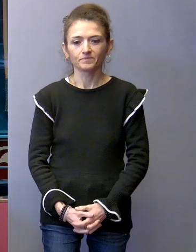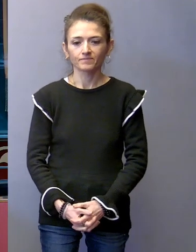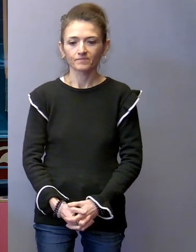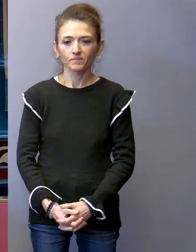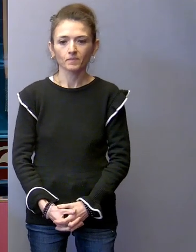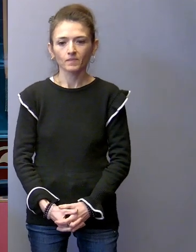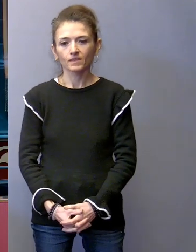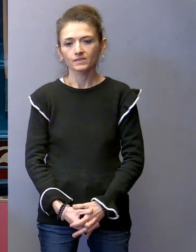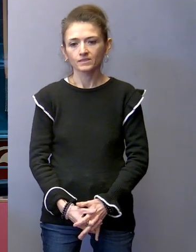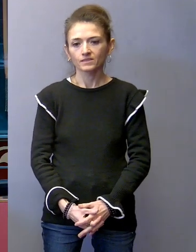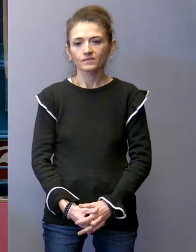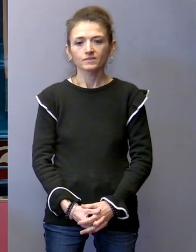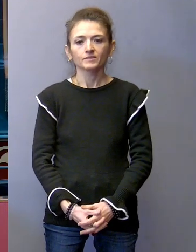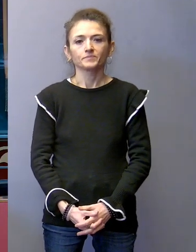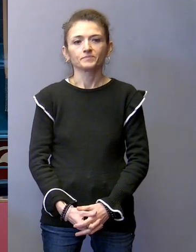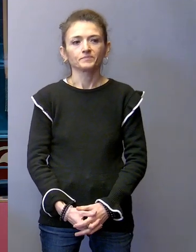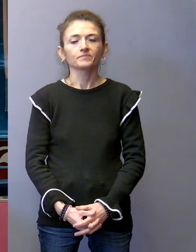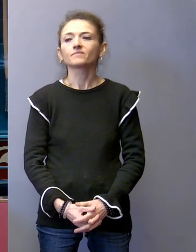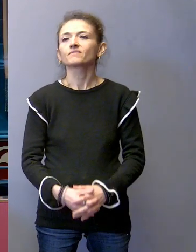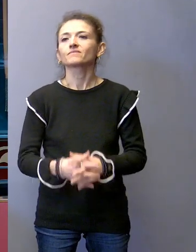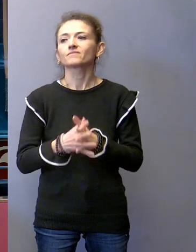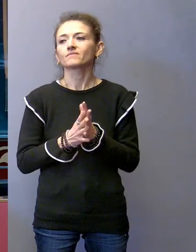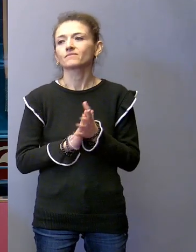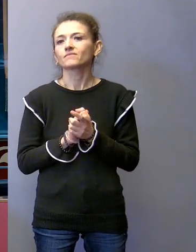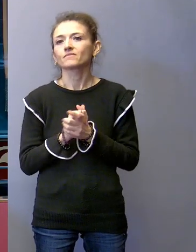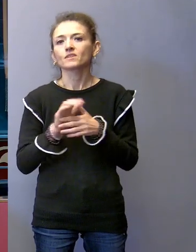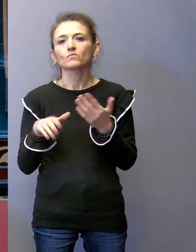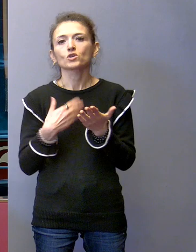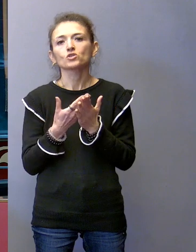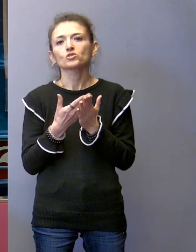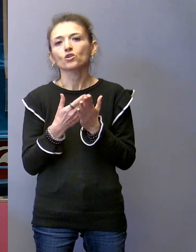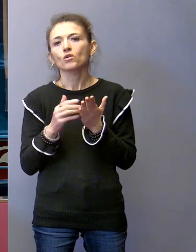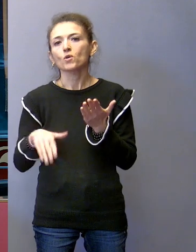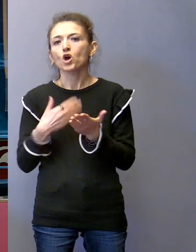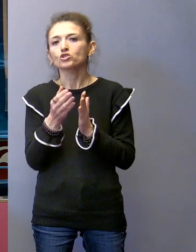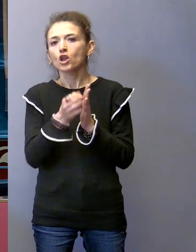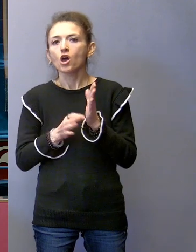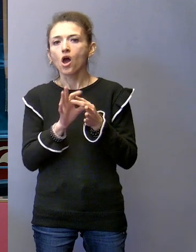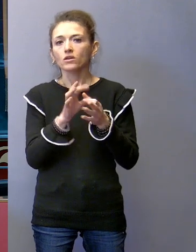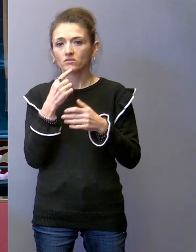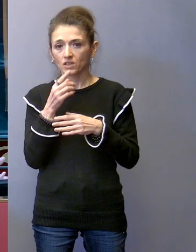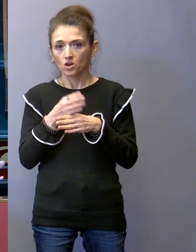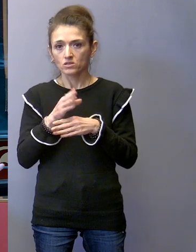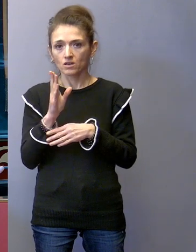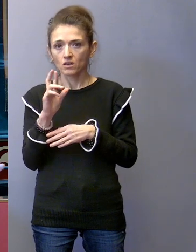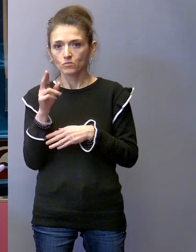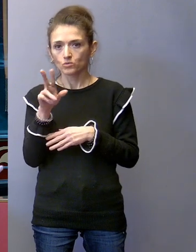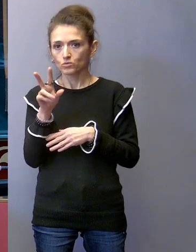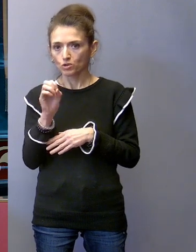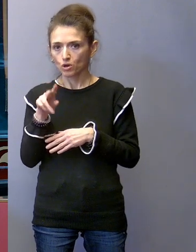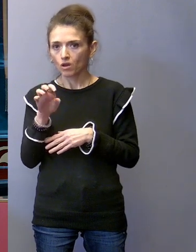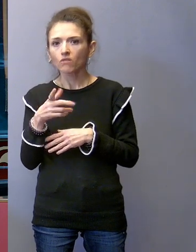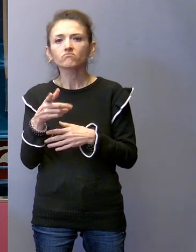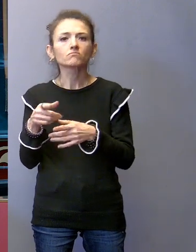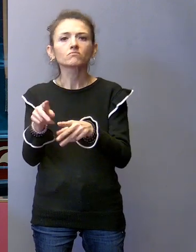allora chi è che fa la mozione d'ordine consigliere Bruzzone no mettiamoci